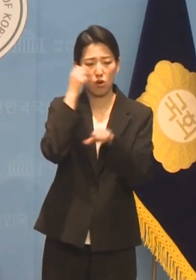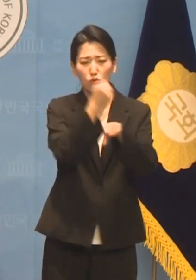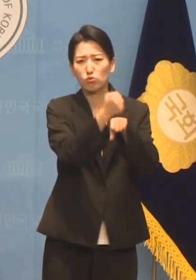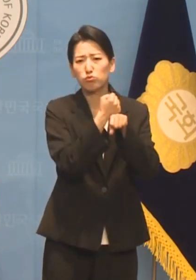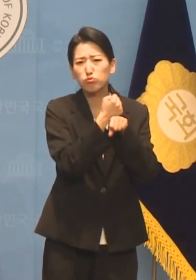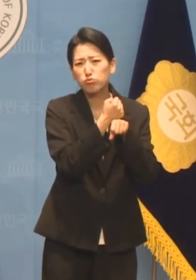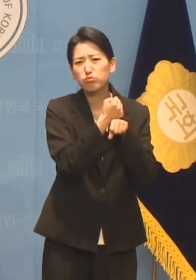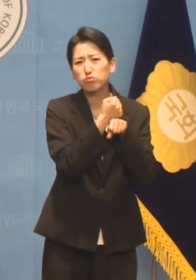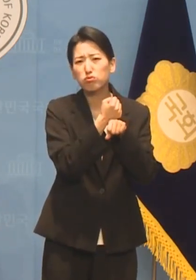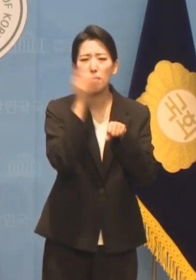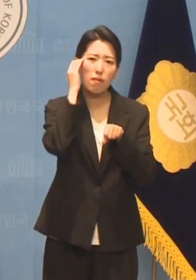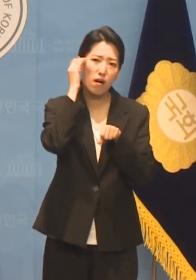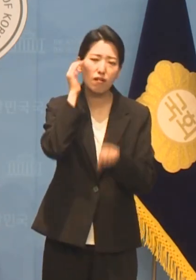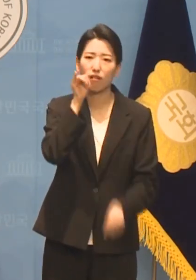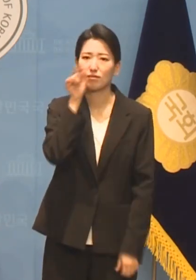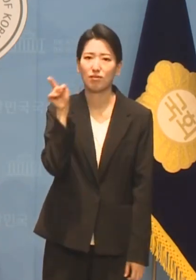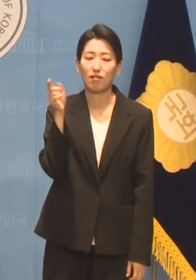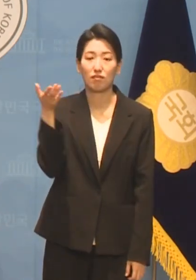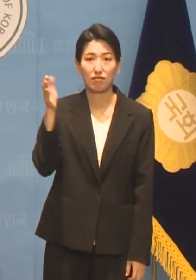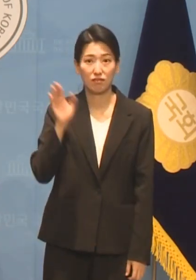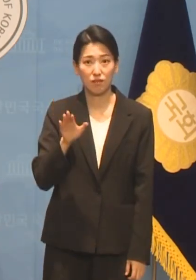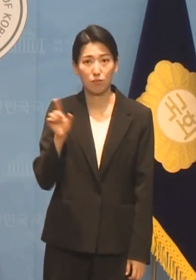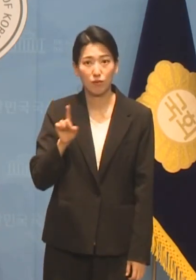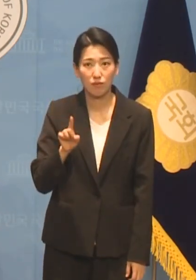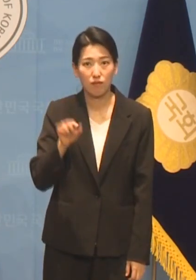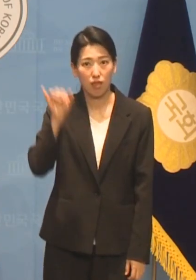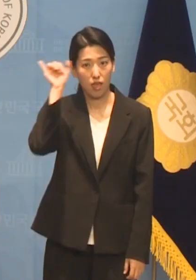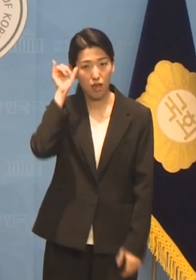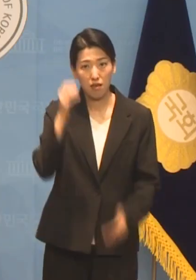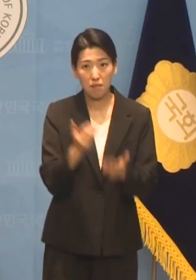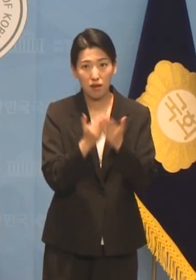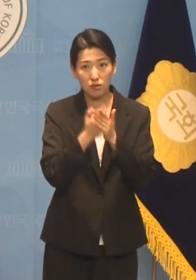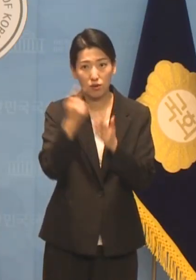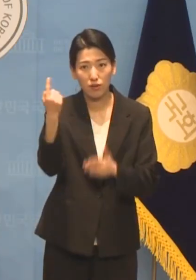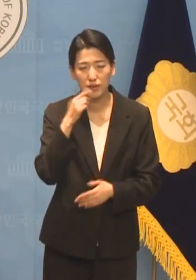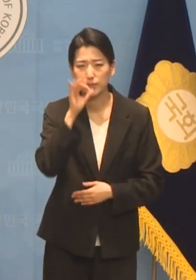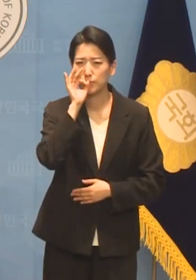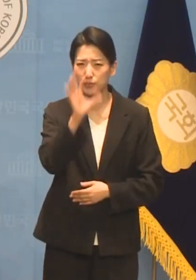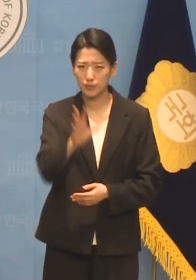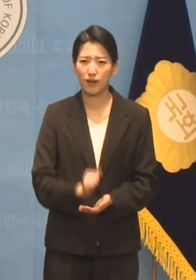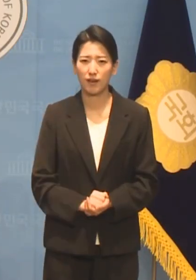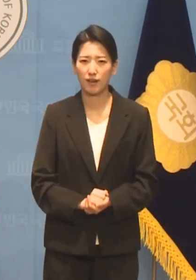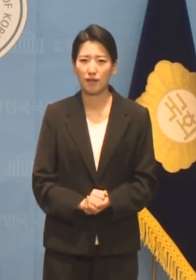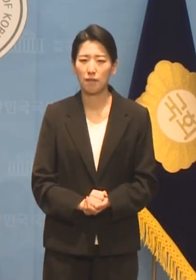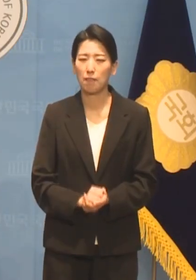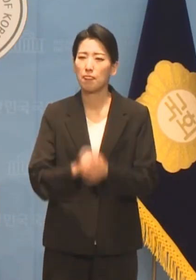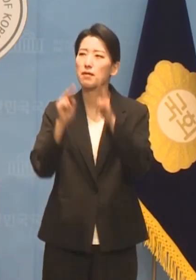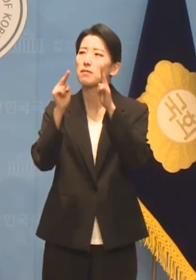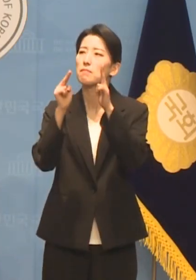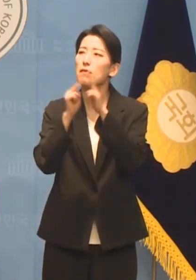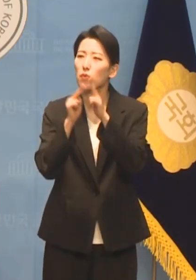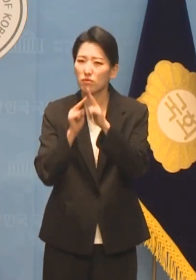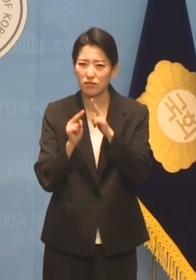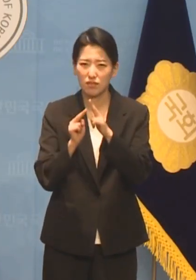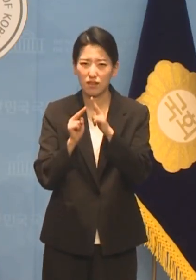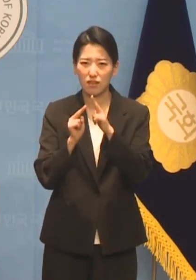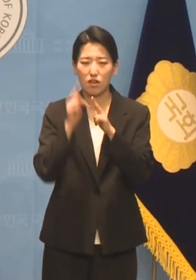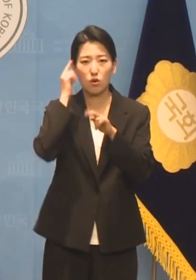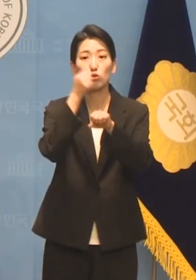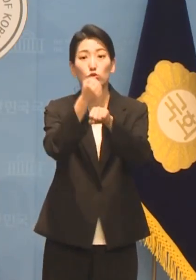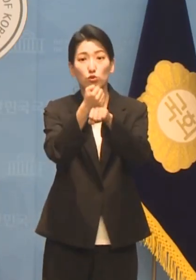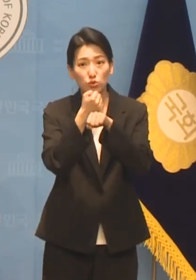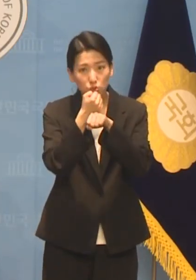AI 강국을 꿈꿀 수 있겠습니까? 다시 한번 촉구합니다. 반도체 R&D 인력